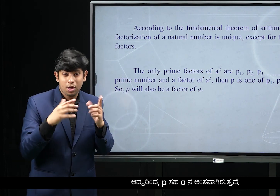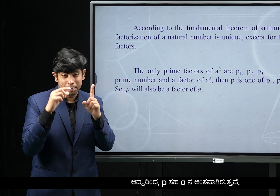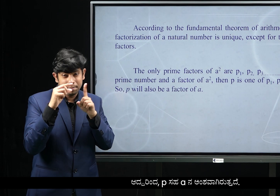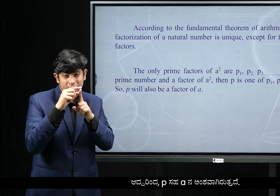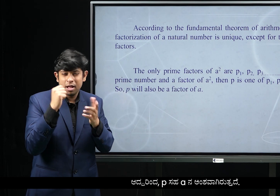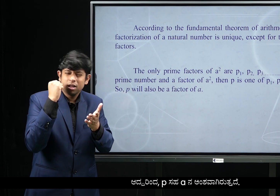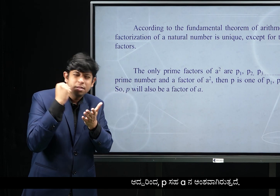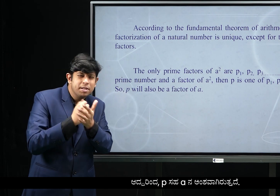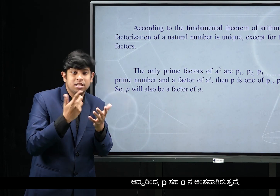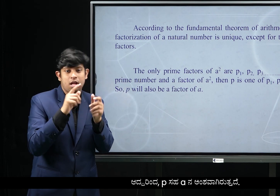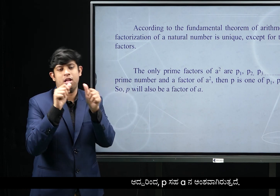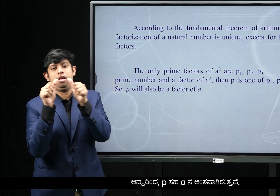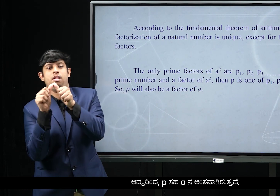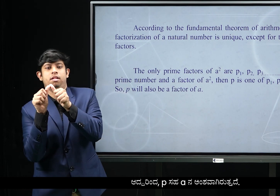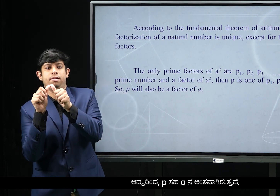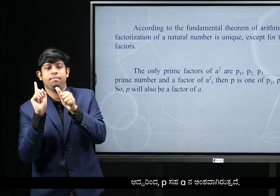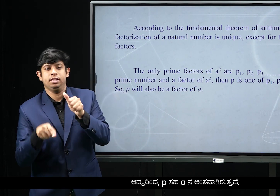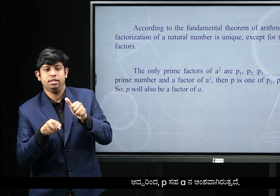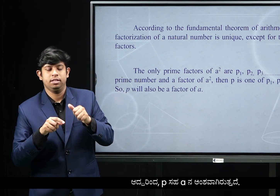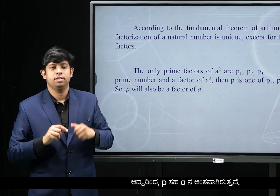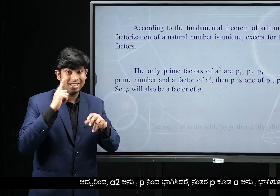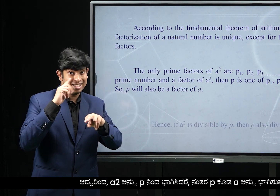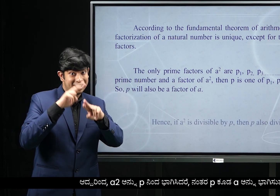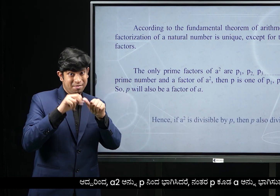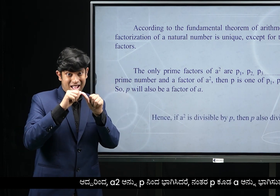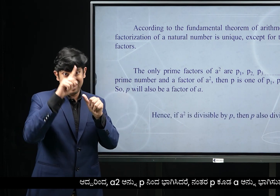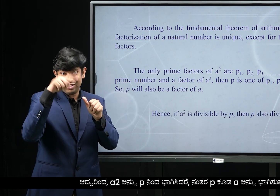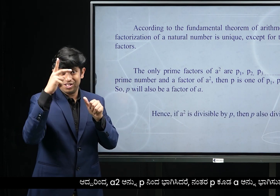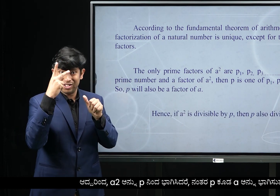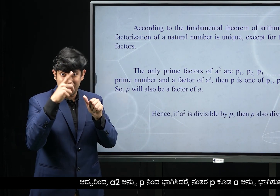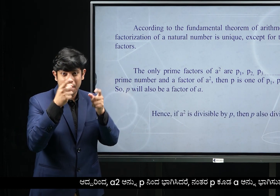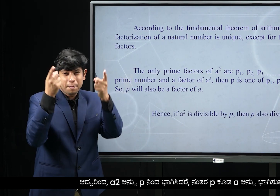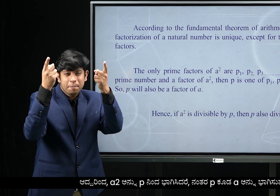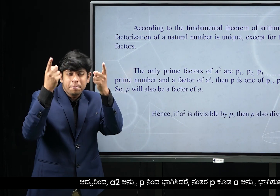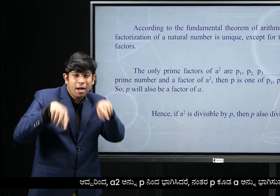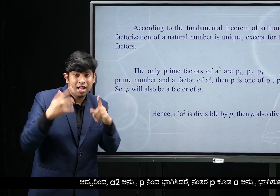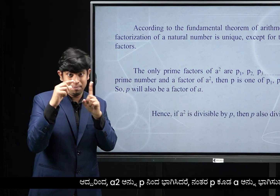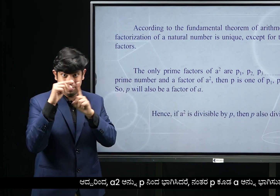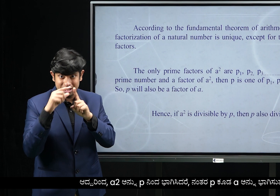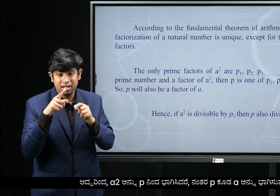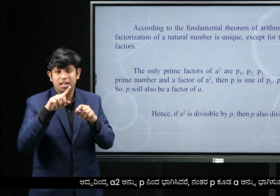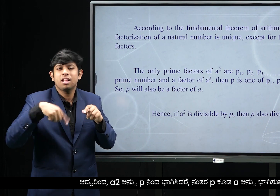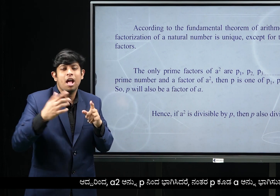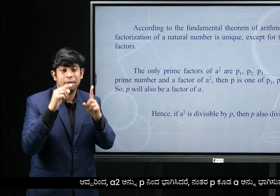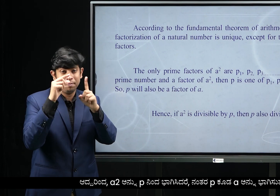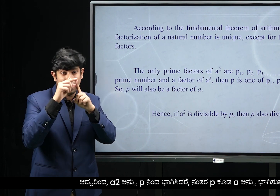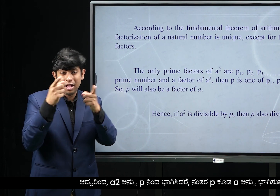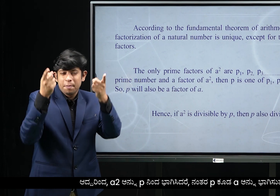ಆದ್ದರಿಂದ P ಸಹ Aನ ಅಂಶವಾಗಿರುತ್ತದೆ. ಆದ್ದರಿಂದ A2ಅನ್ನು P ನಿಂದ ಭಾಗಿಸಿದರೆ ನಂತರ P ಕೂಡ A